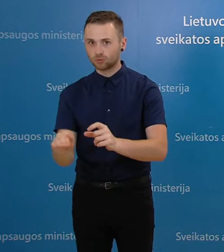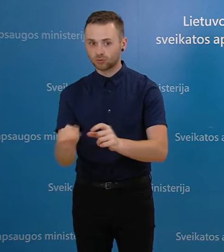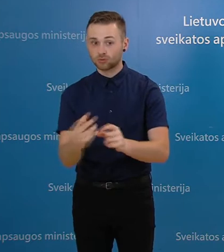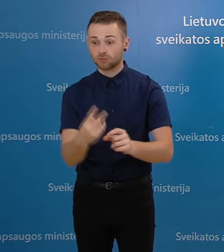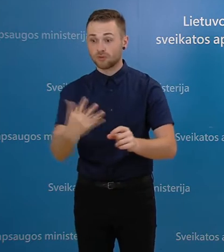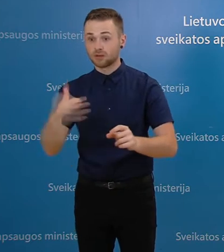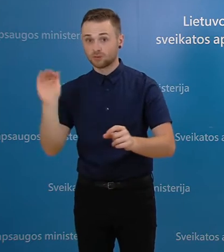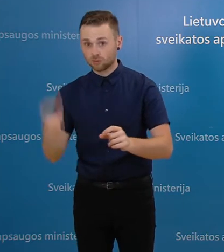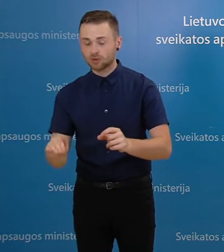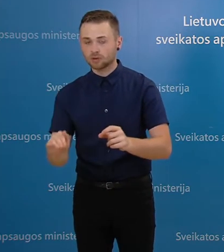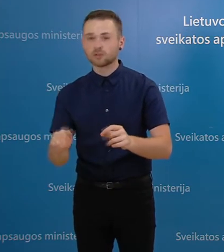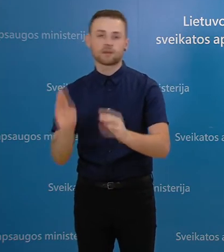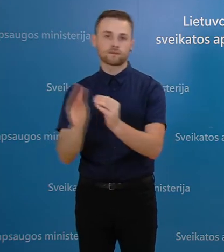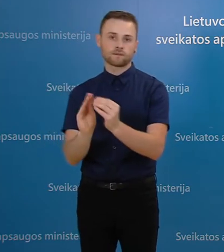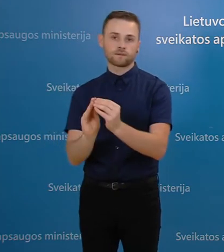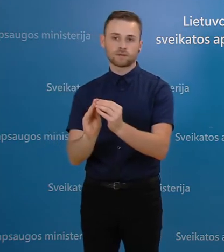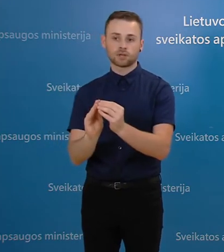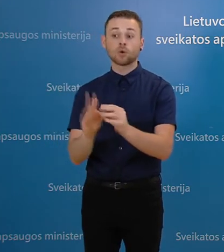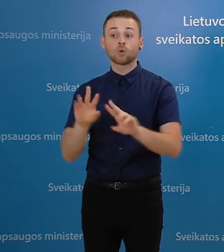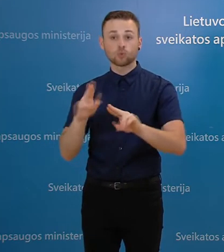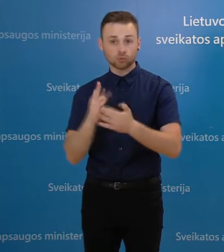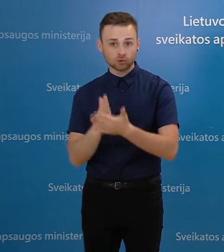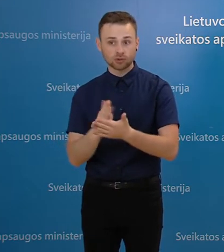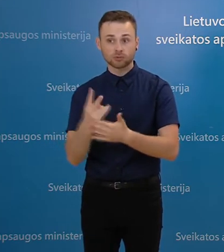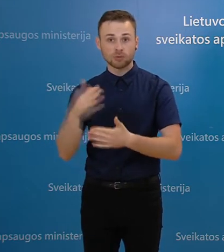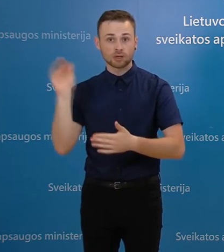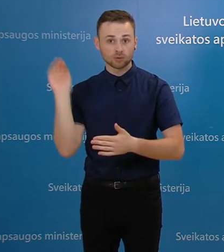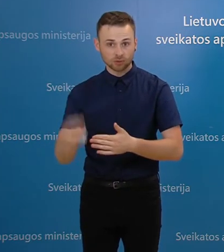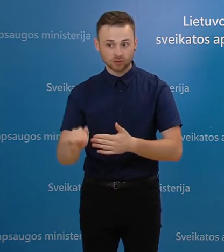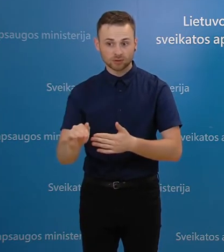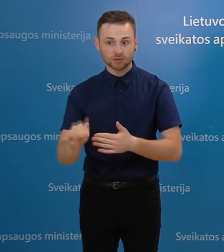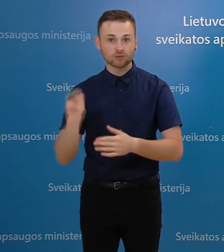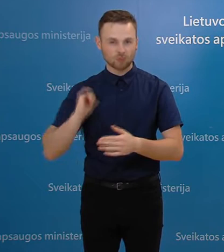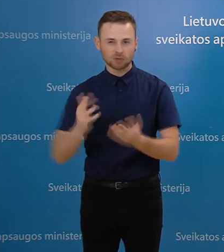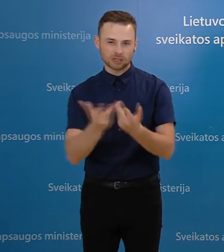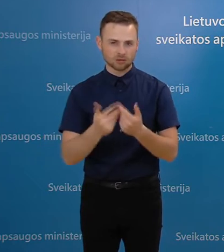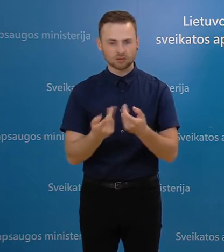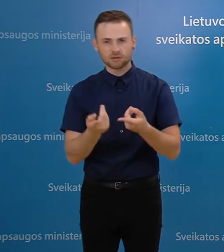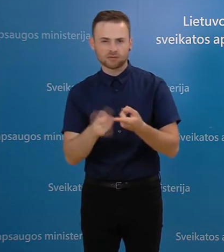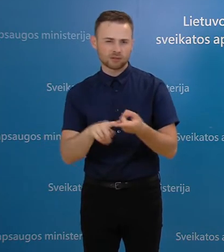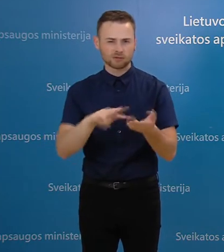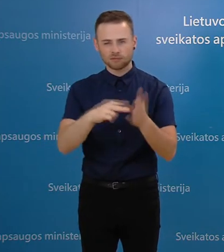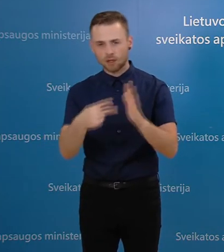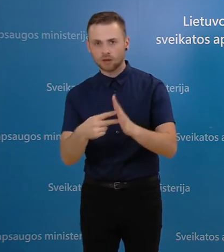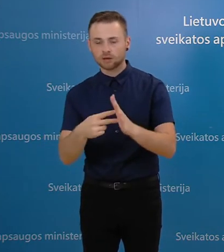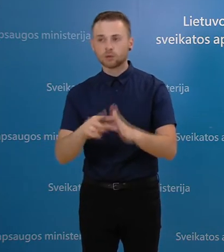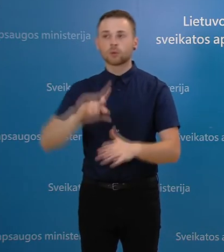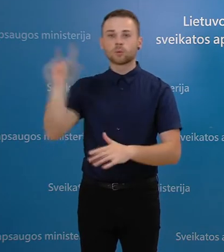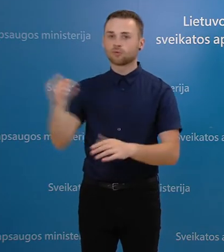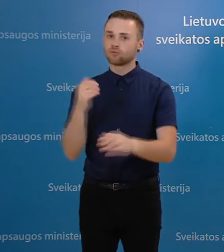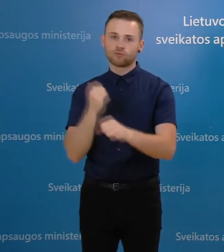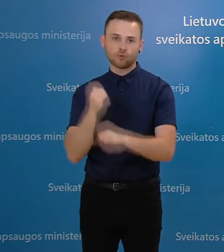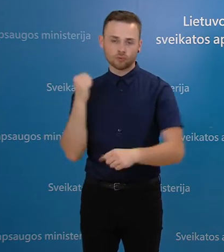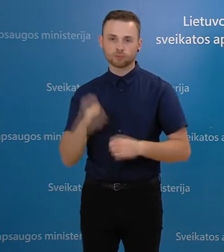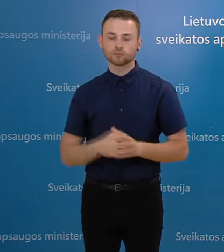kad liktų ir tai reiškia, kad iš dalies šalių nebūtų leidžiama atvykti.